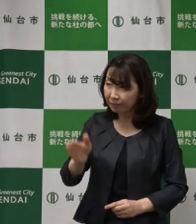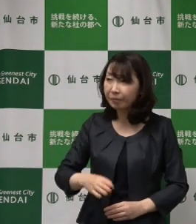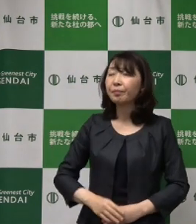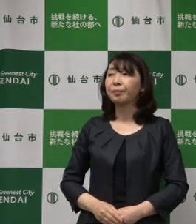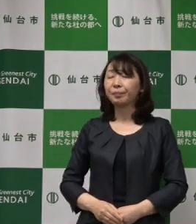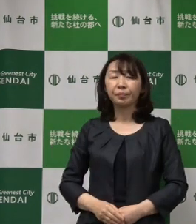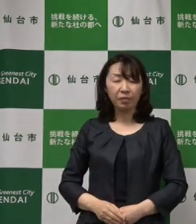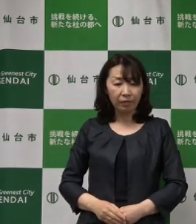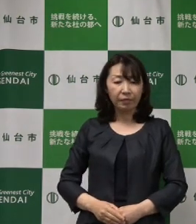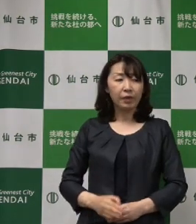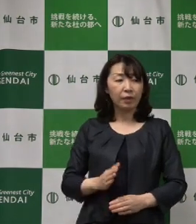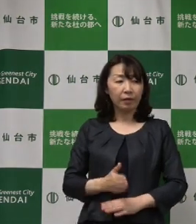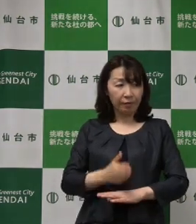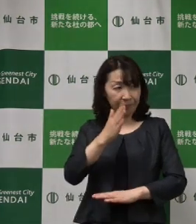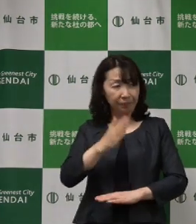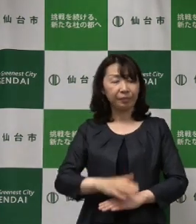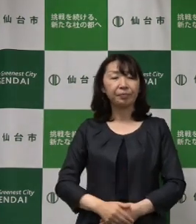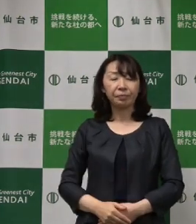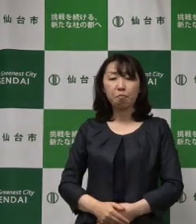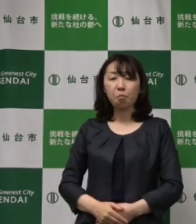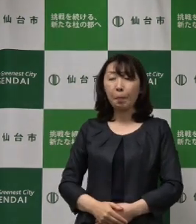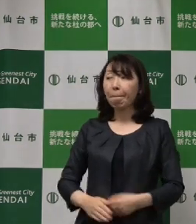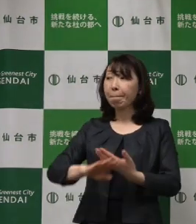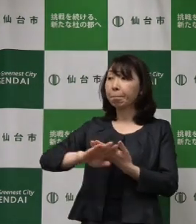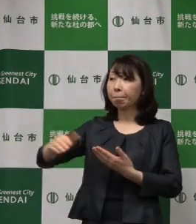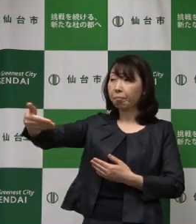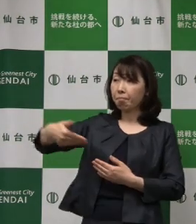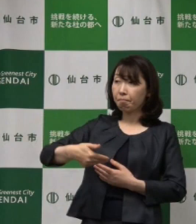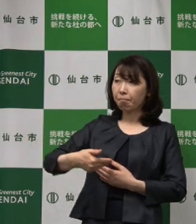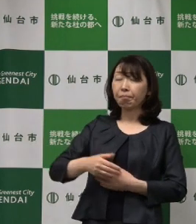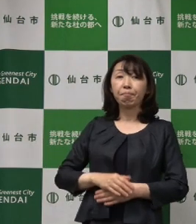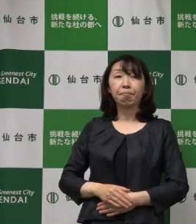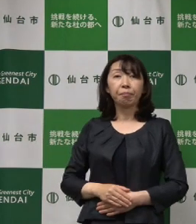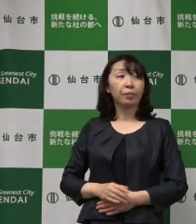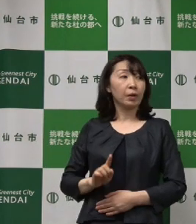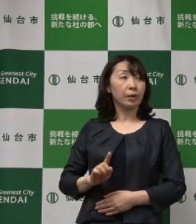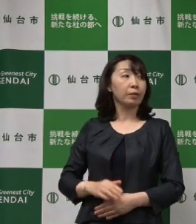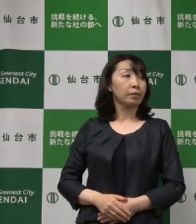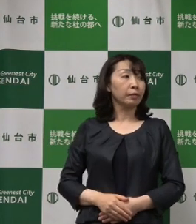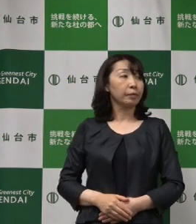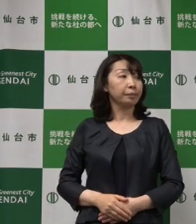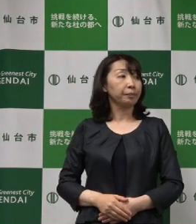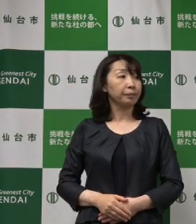ありがとうございます。 はい、ご質問は他にいかがでしょうか。どうぞ。